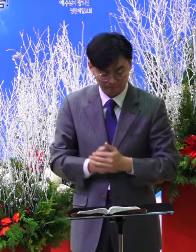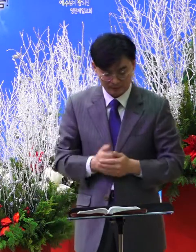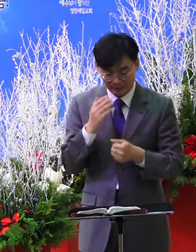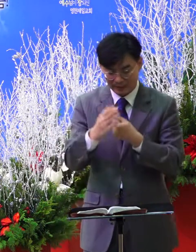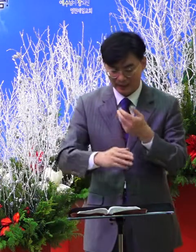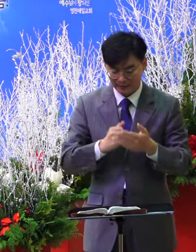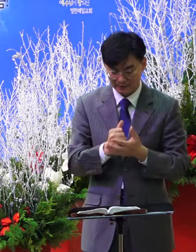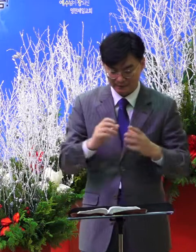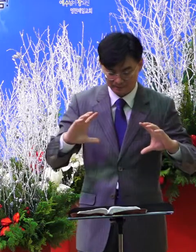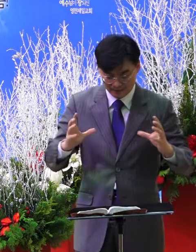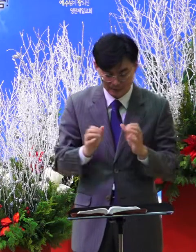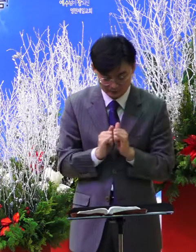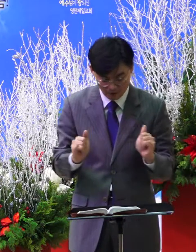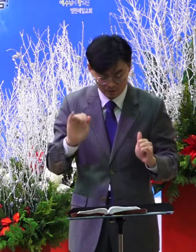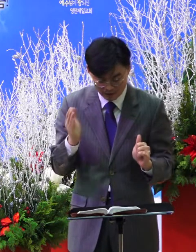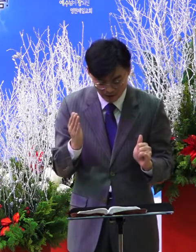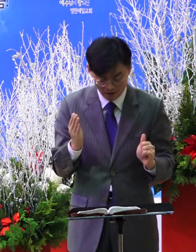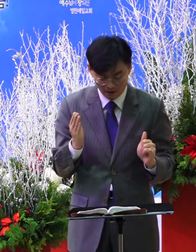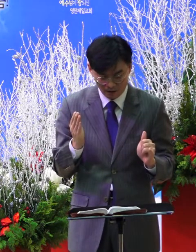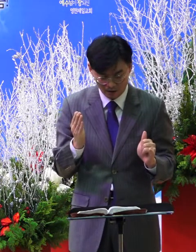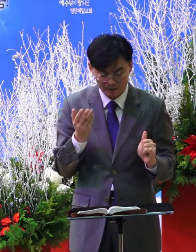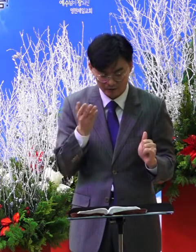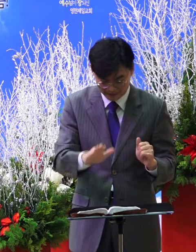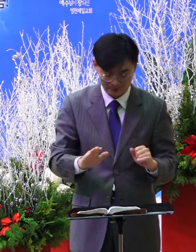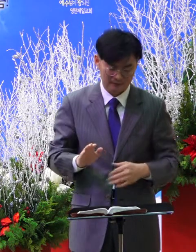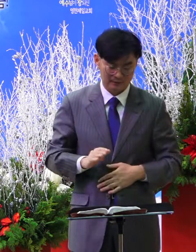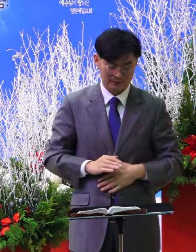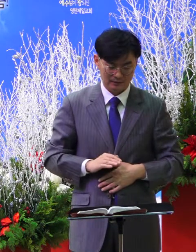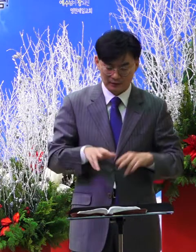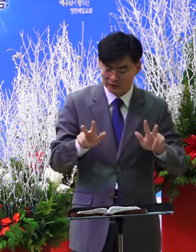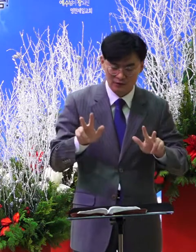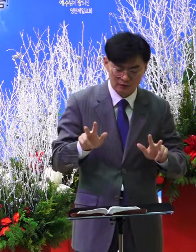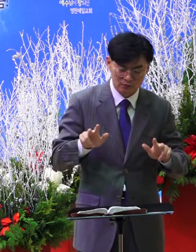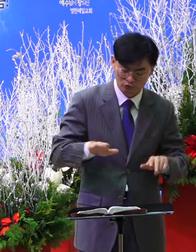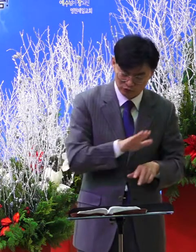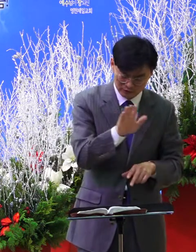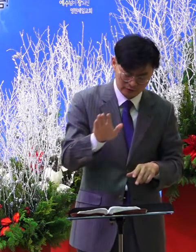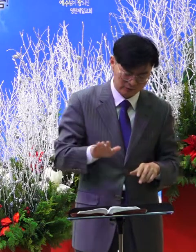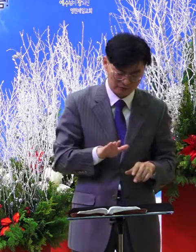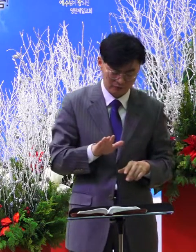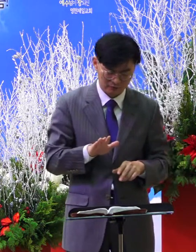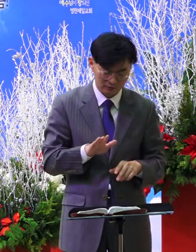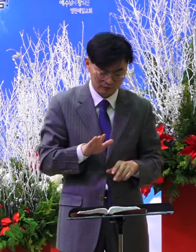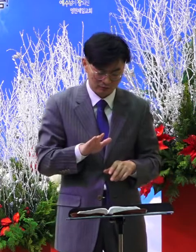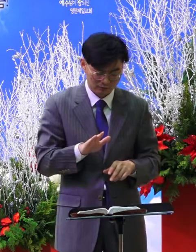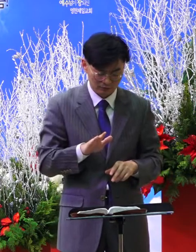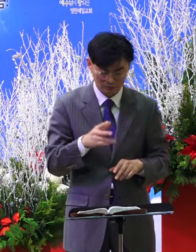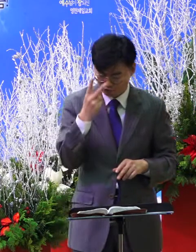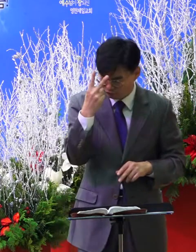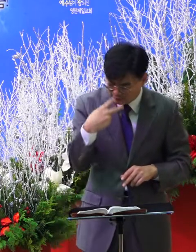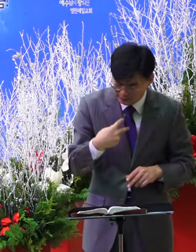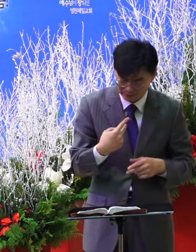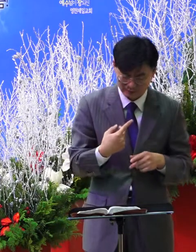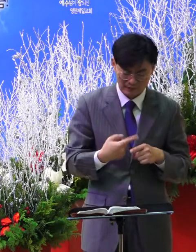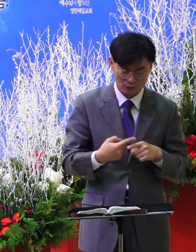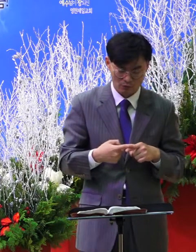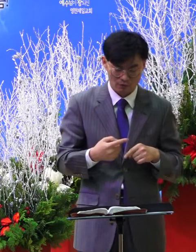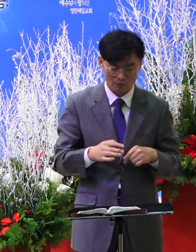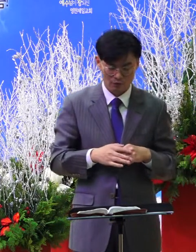백성이 되었음에도 여전히 우리는 주님께 대해서 때로 눈을 감고 주님을